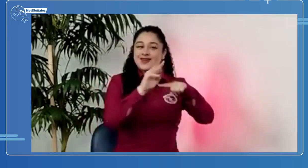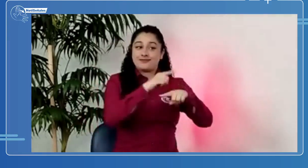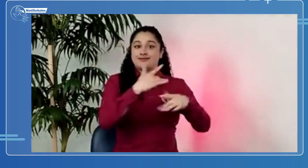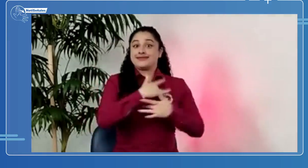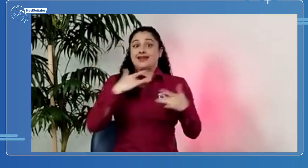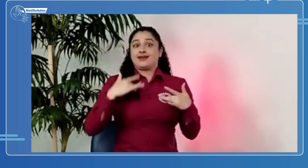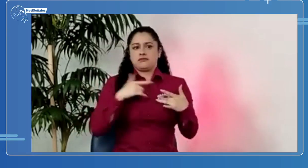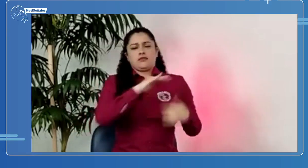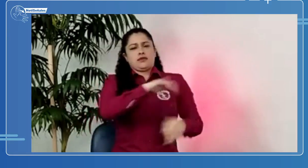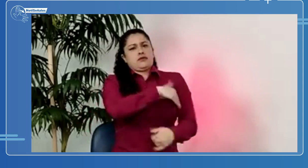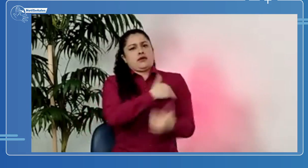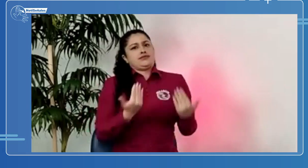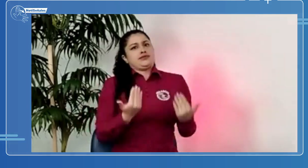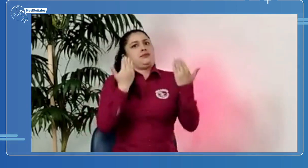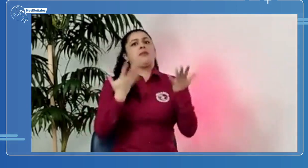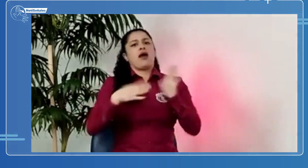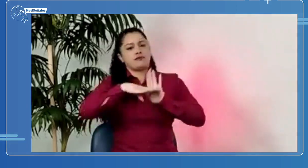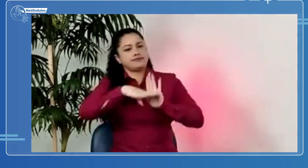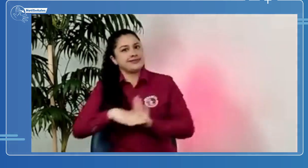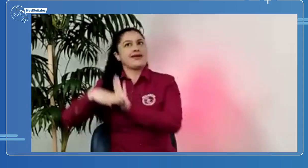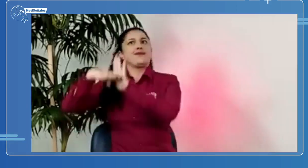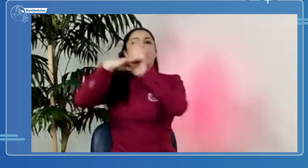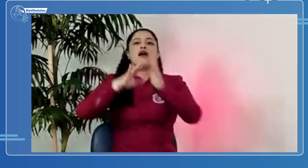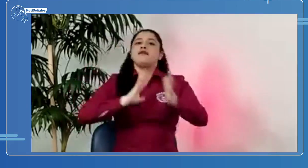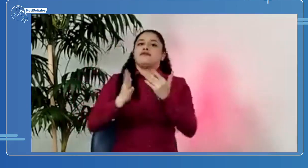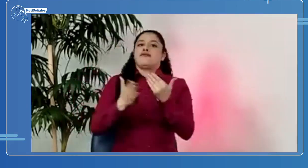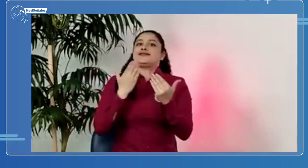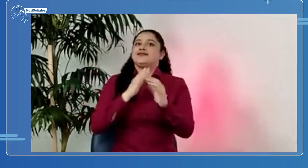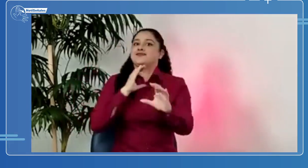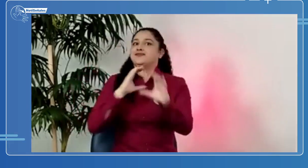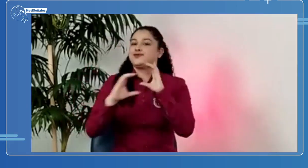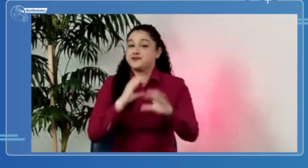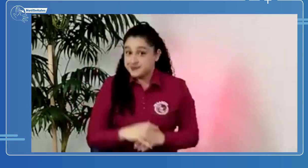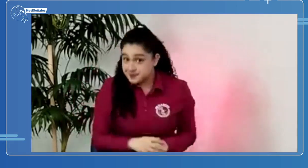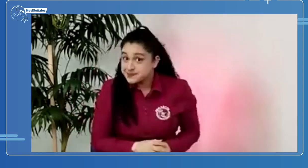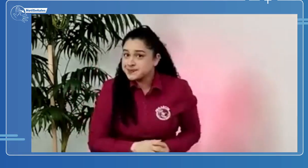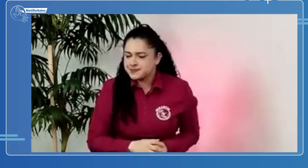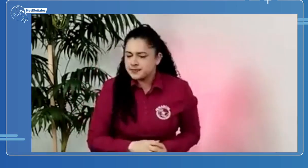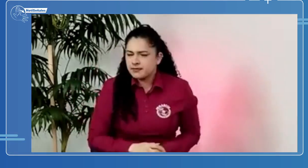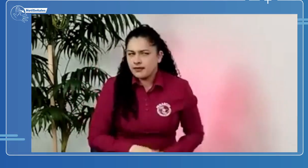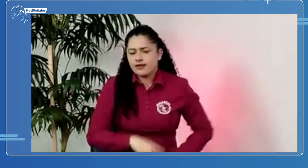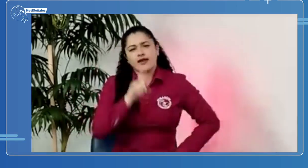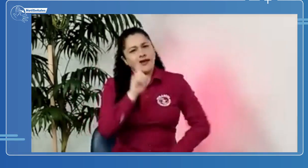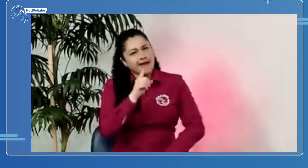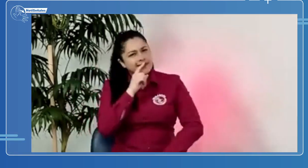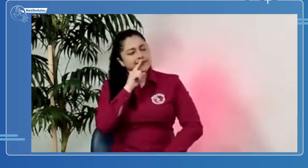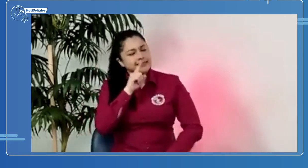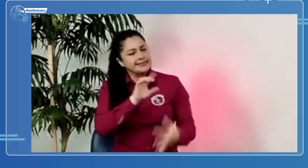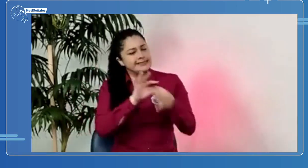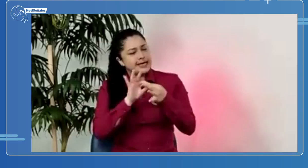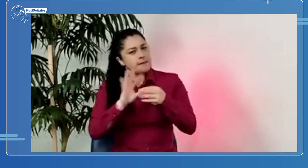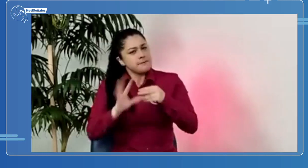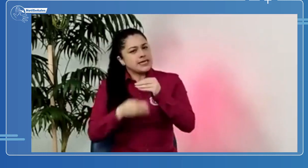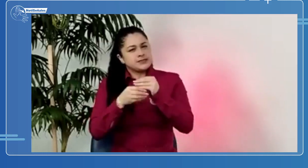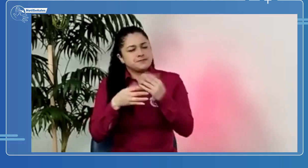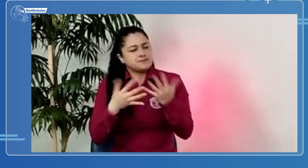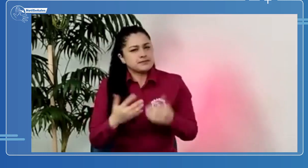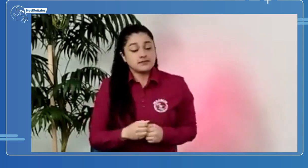no hay inconveniente. Solo que dentro de este vocabulario está como la seña estándar para facilitar la comunicación.